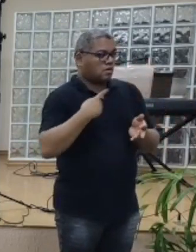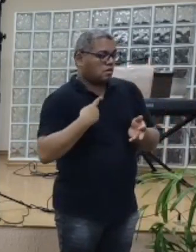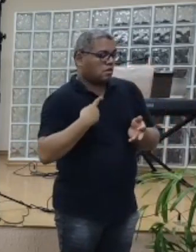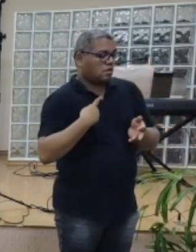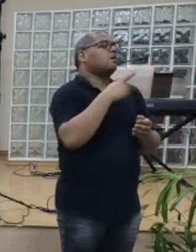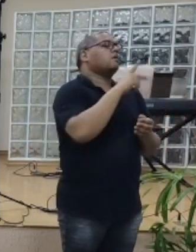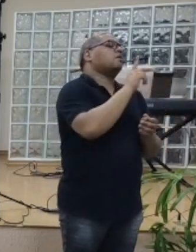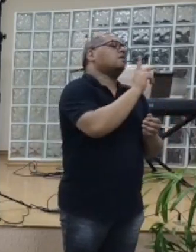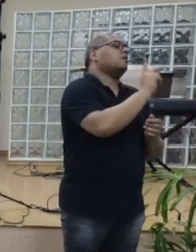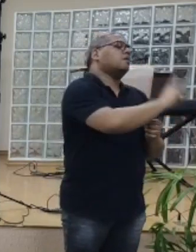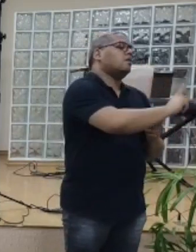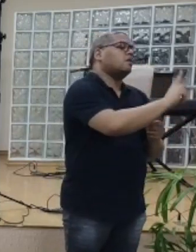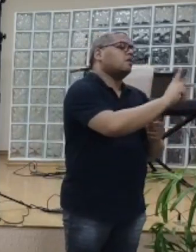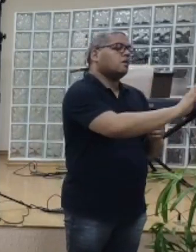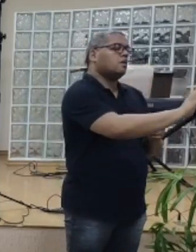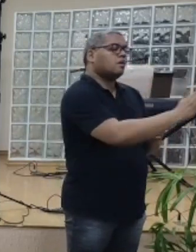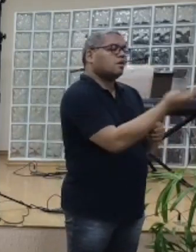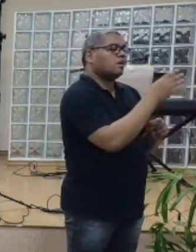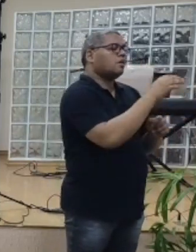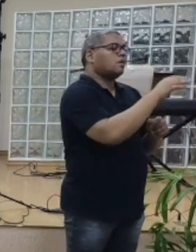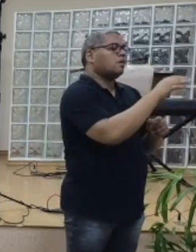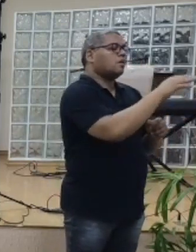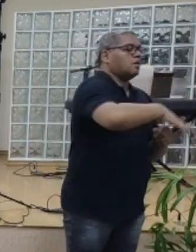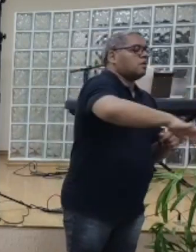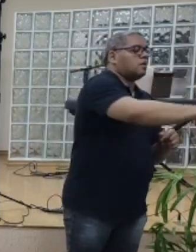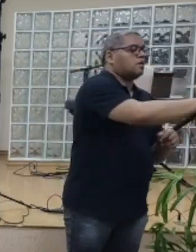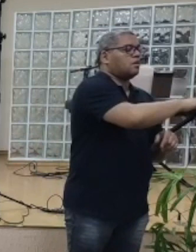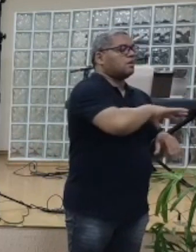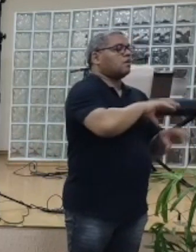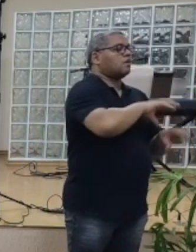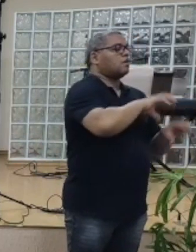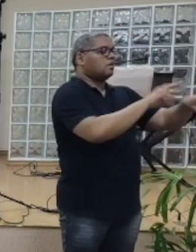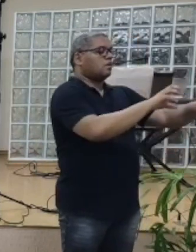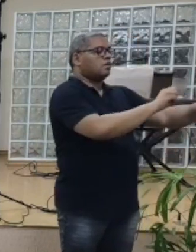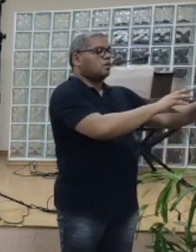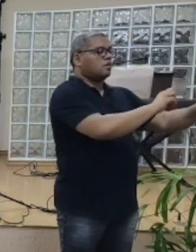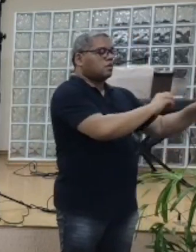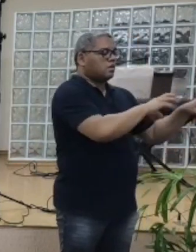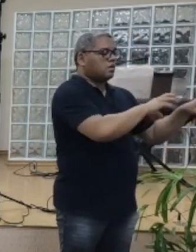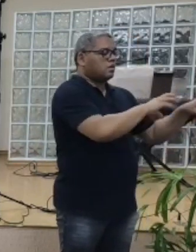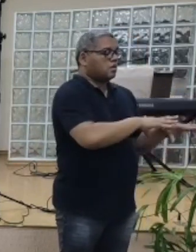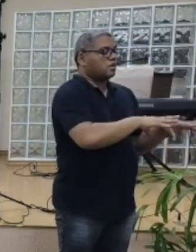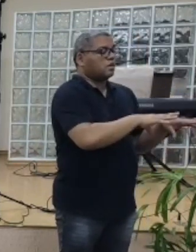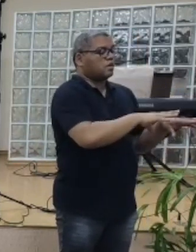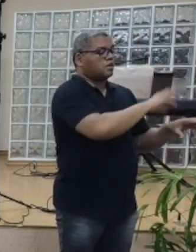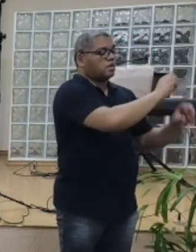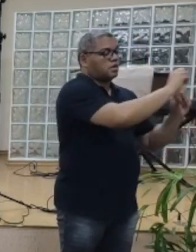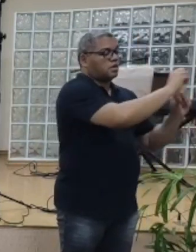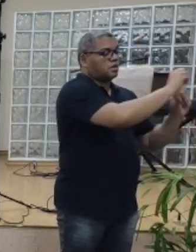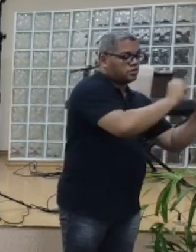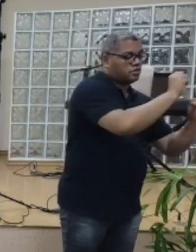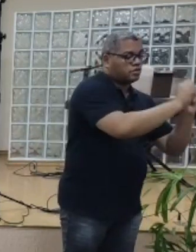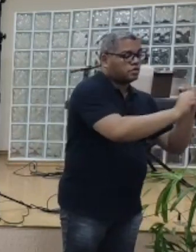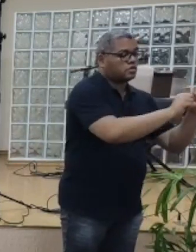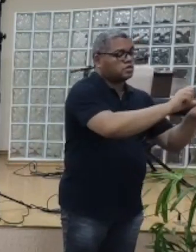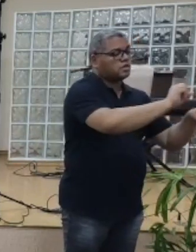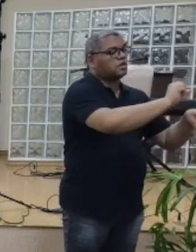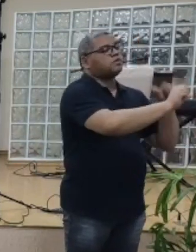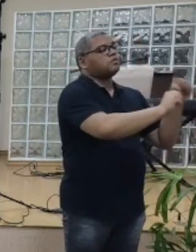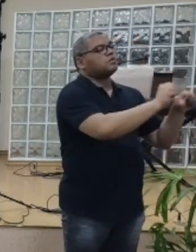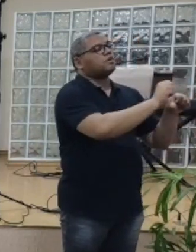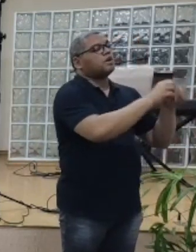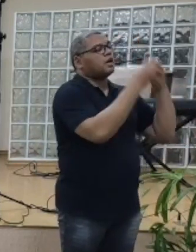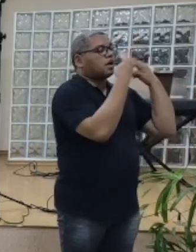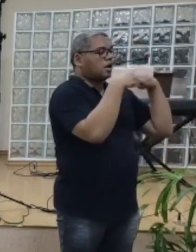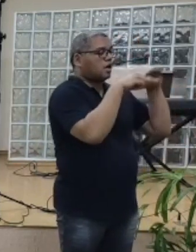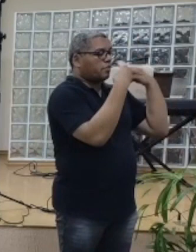rodeavam as igrejas, eles estavam deturpando a mensagem dos apóstolos. Então, quando Paulo fala